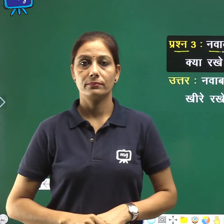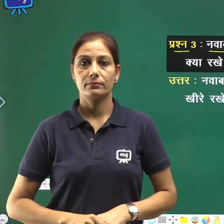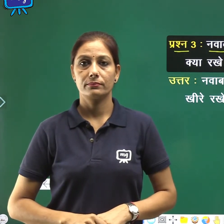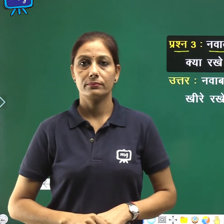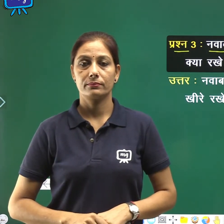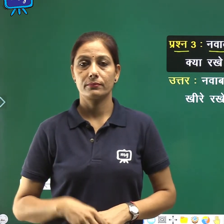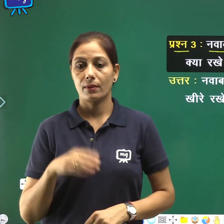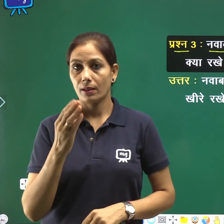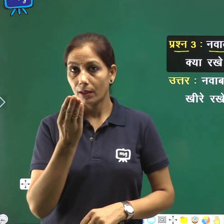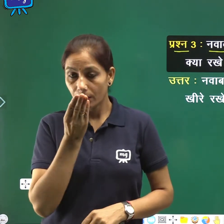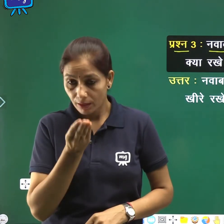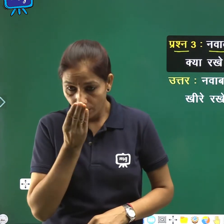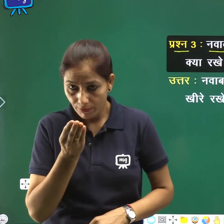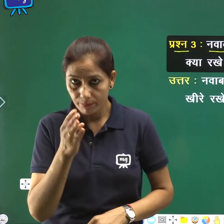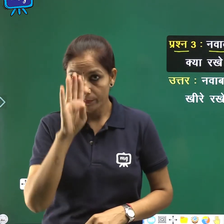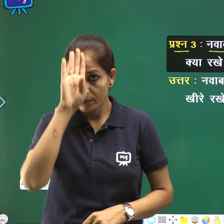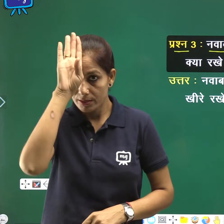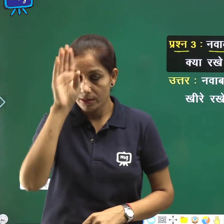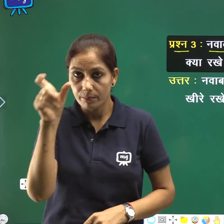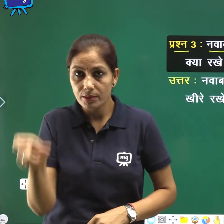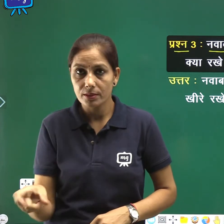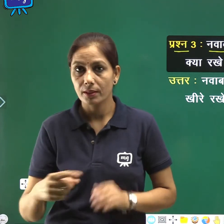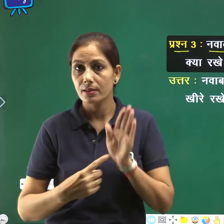नवाब साहब के सामने